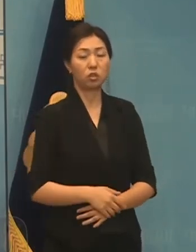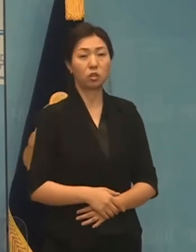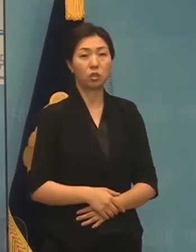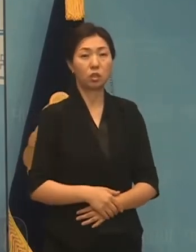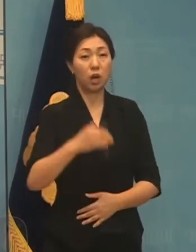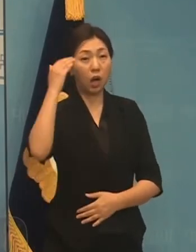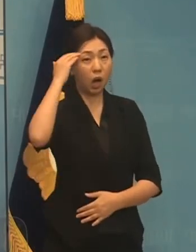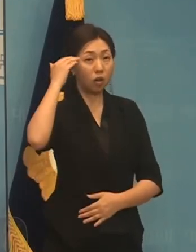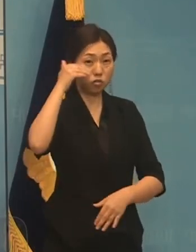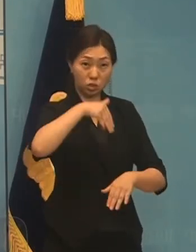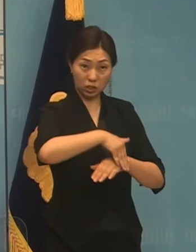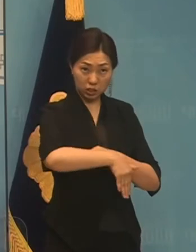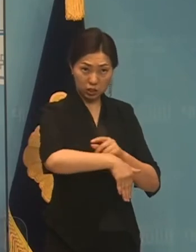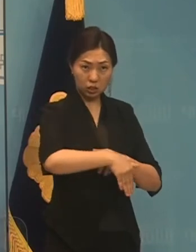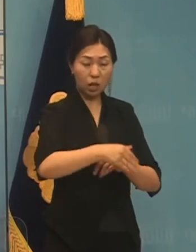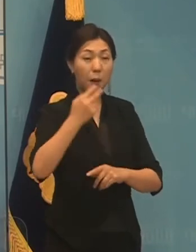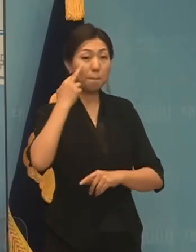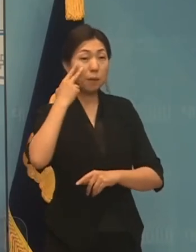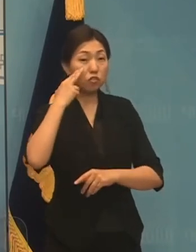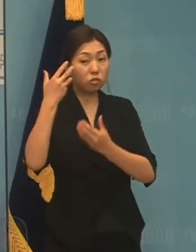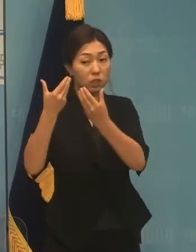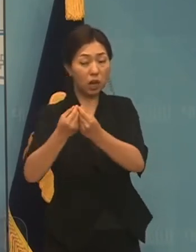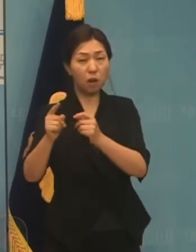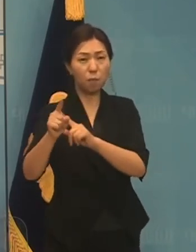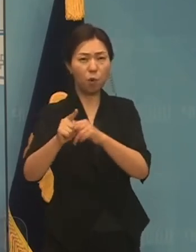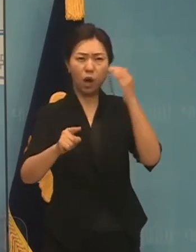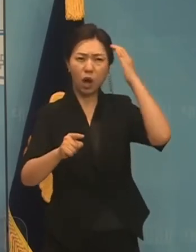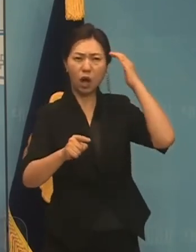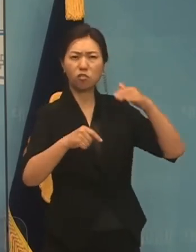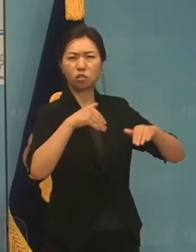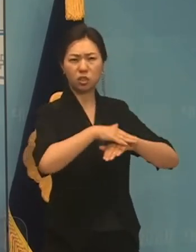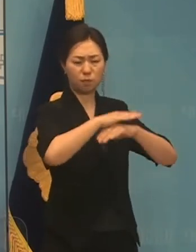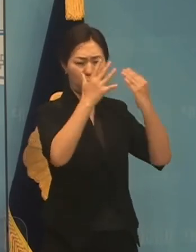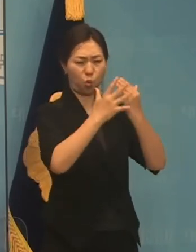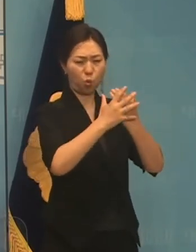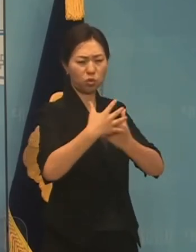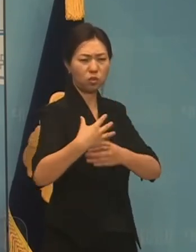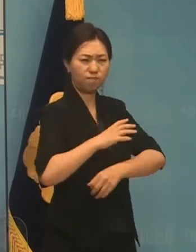같은 형태의 제왕적 대통령제는 아닙니다.